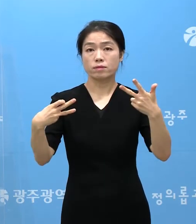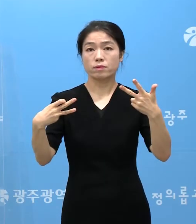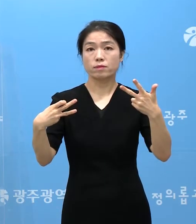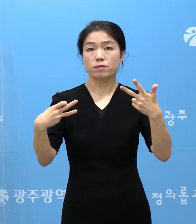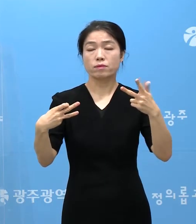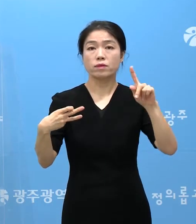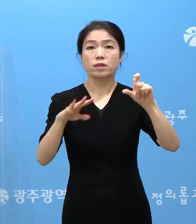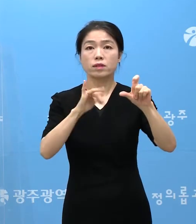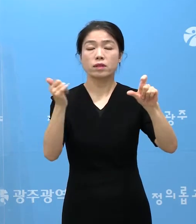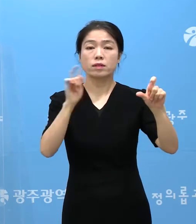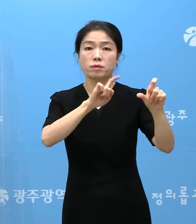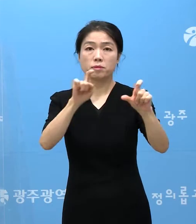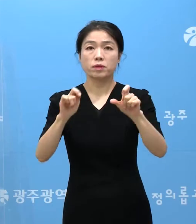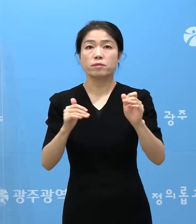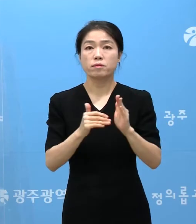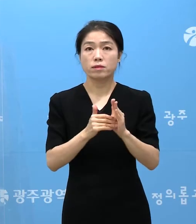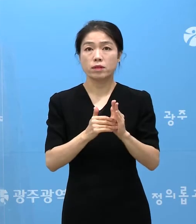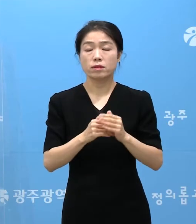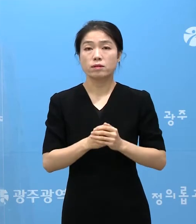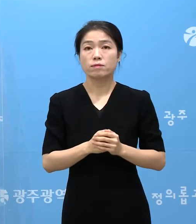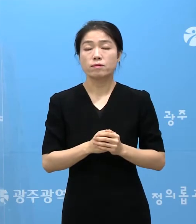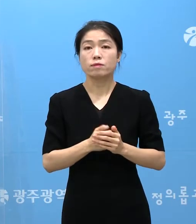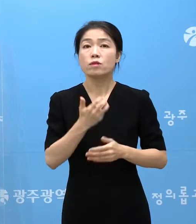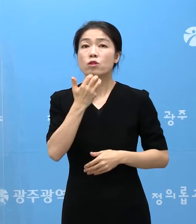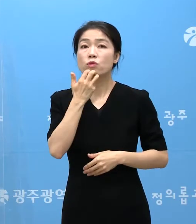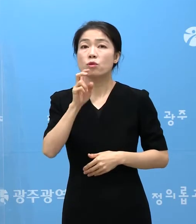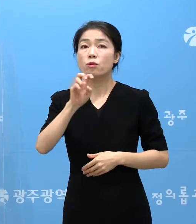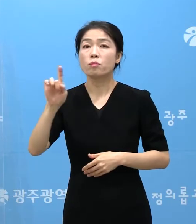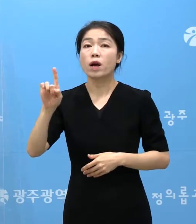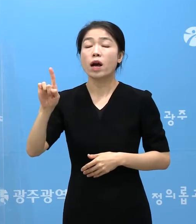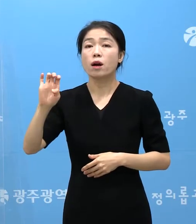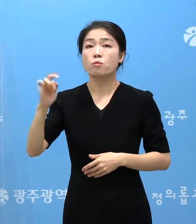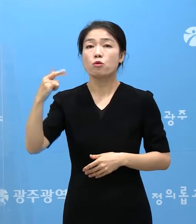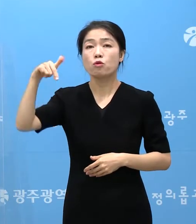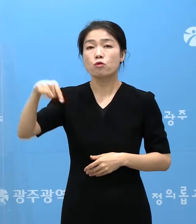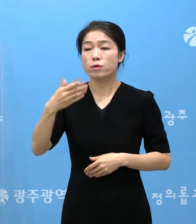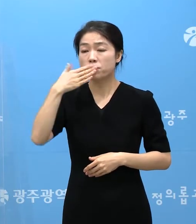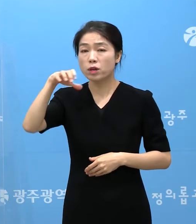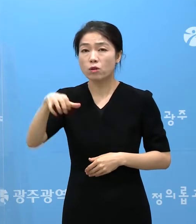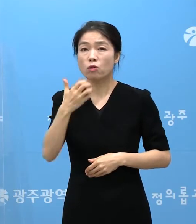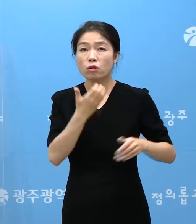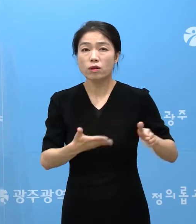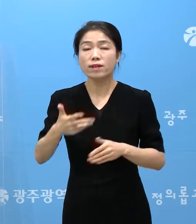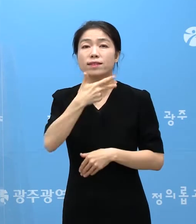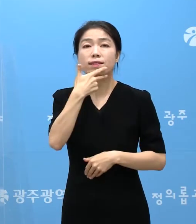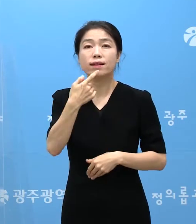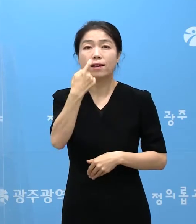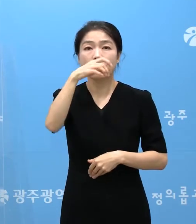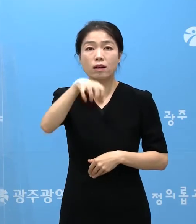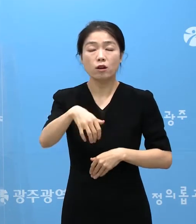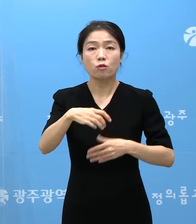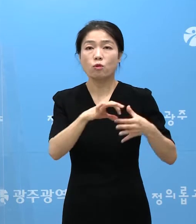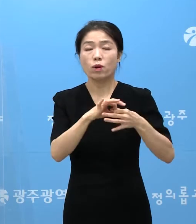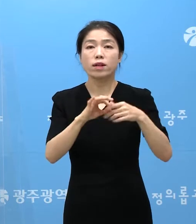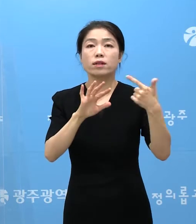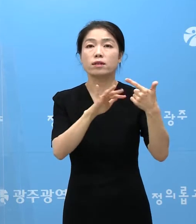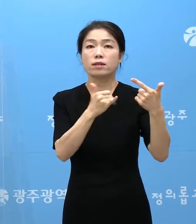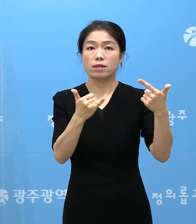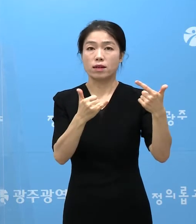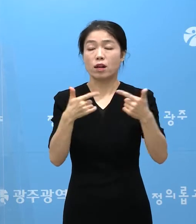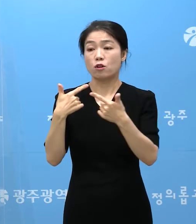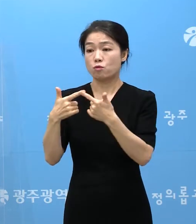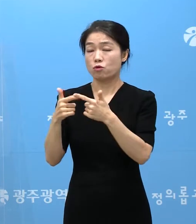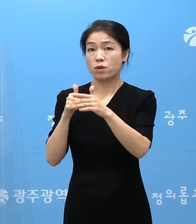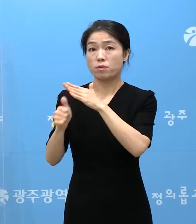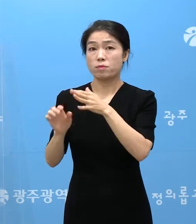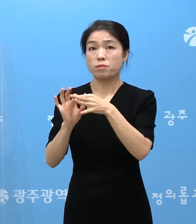13일은 15분이 발생했습니다. 서울 마포구 음식점과 경기도 영어학원 관련 6분,